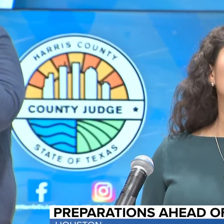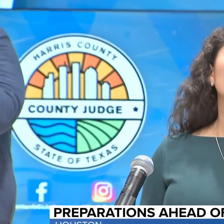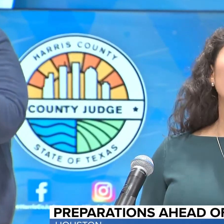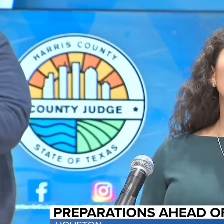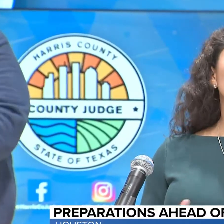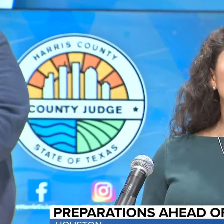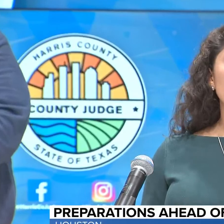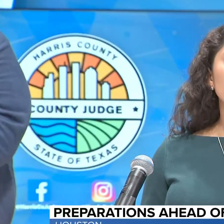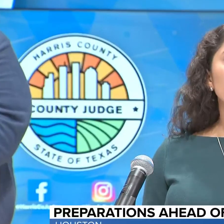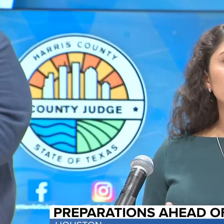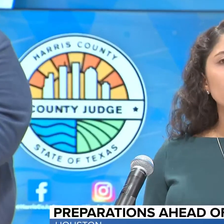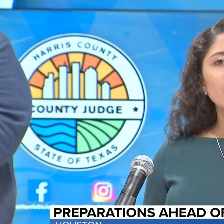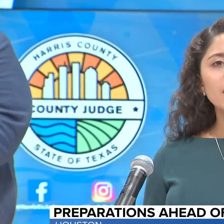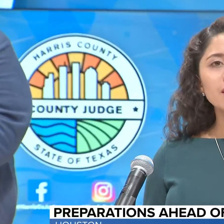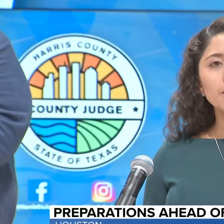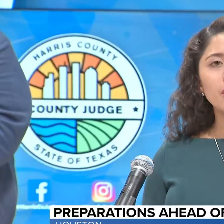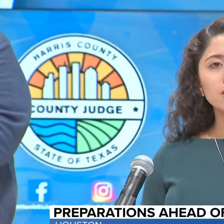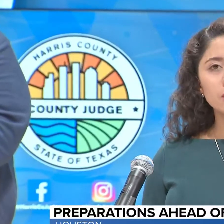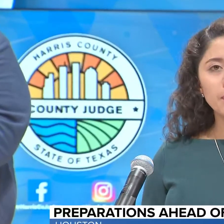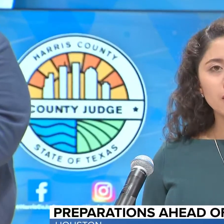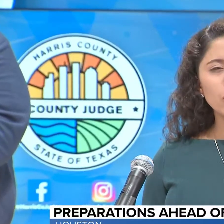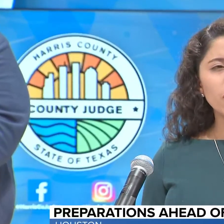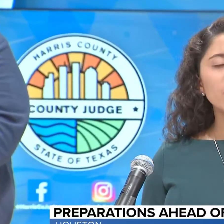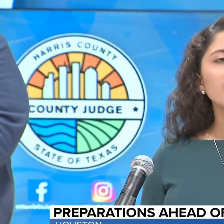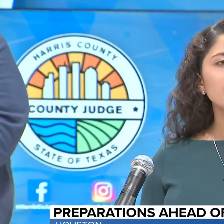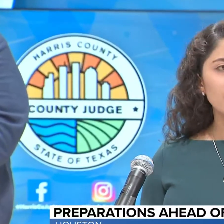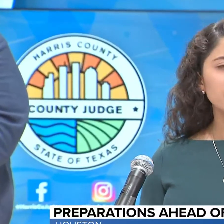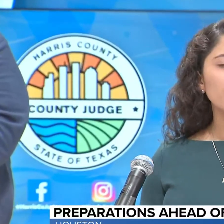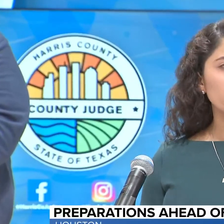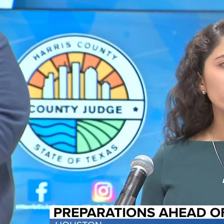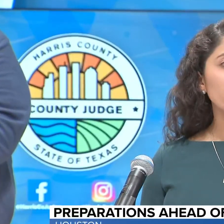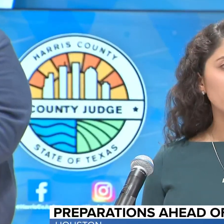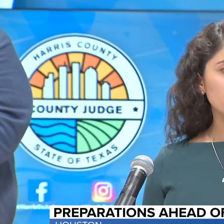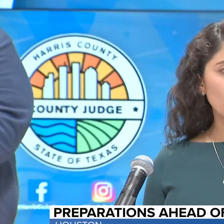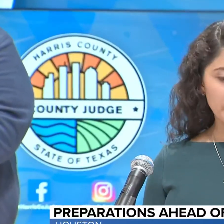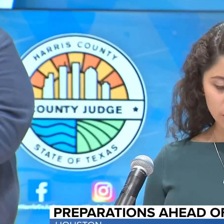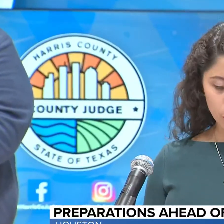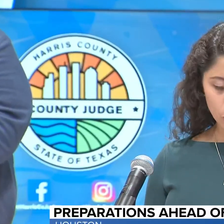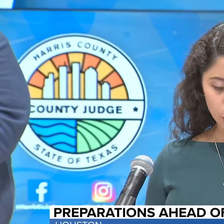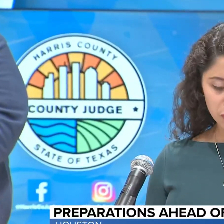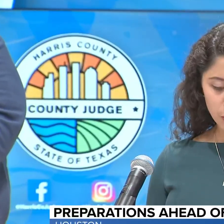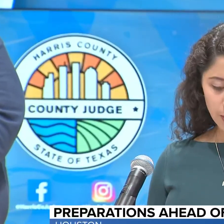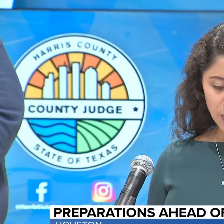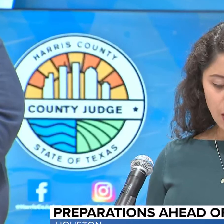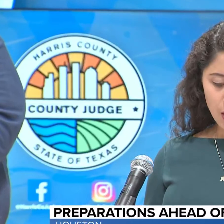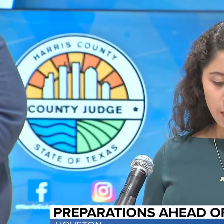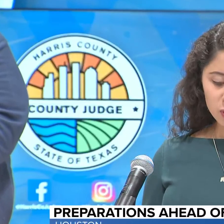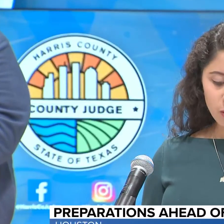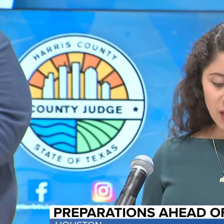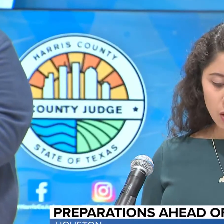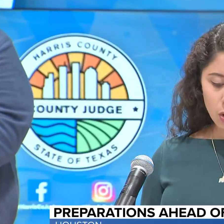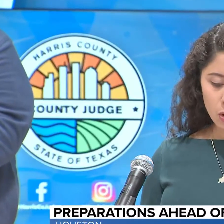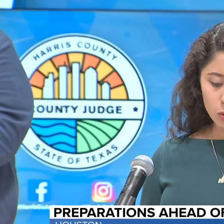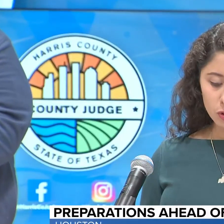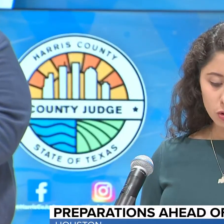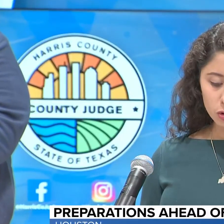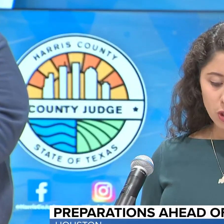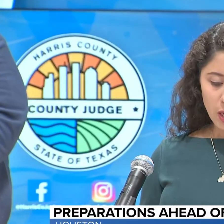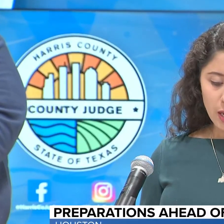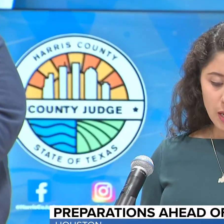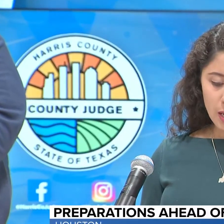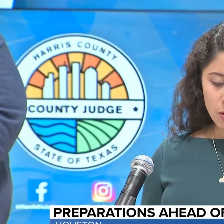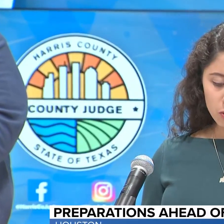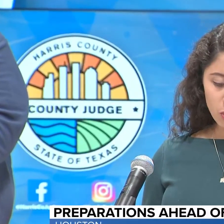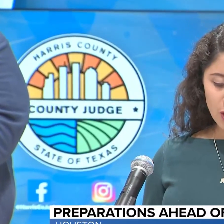navegación, donde haya industria que debe desconectarse por las temperaturas frías. Les estamos viendo que hagan eso lo más pronto posible. Hemos hablado con